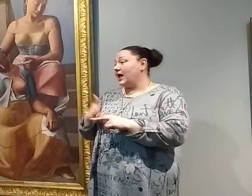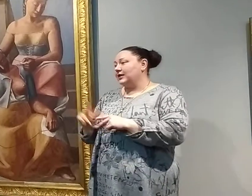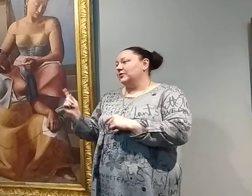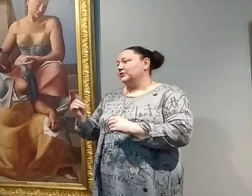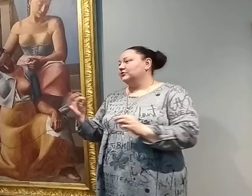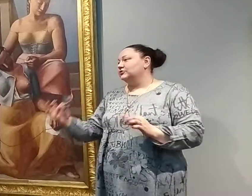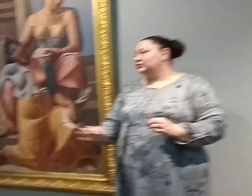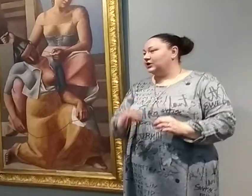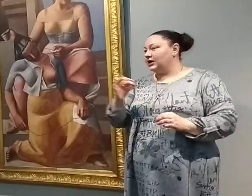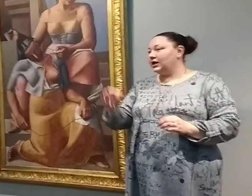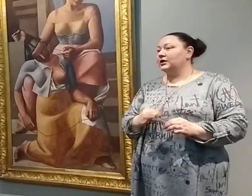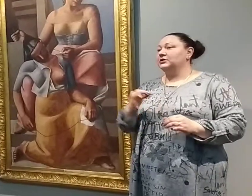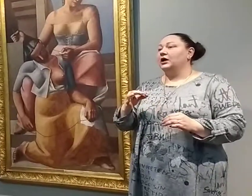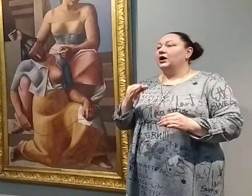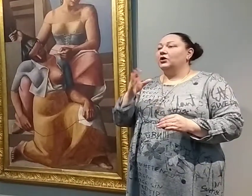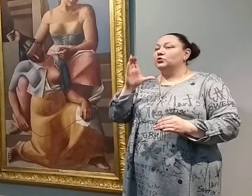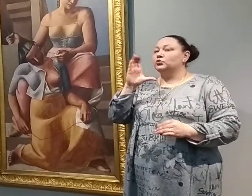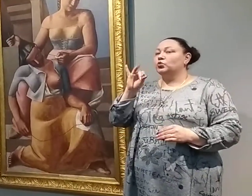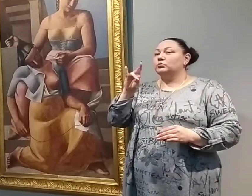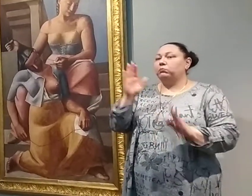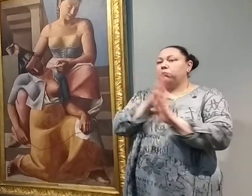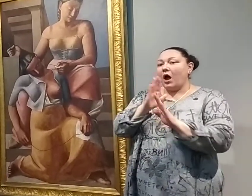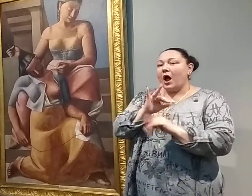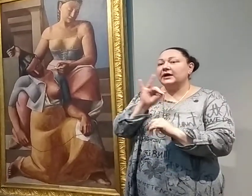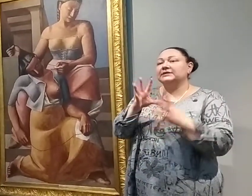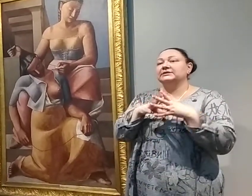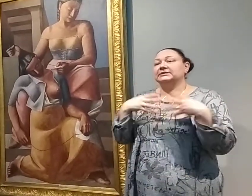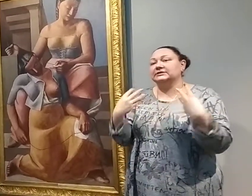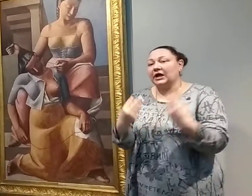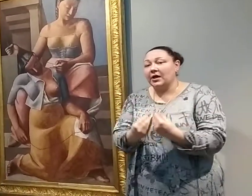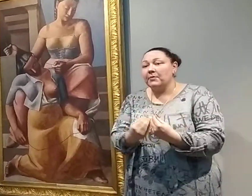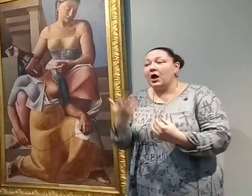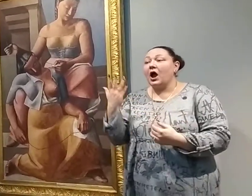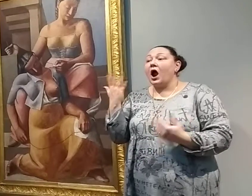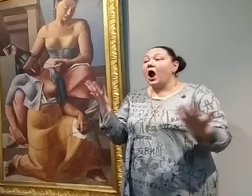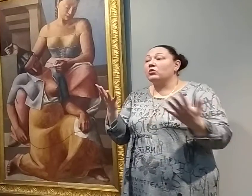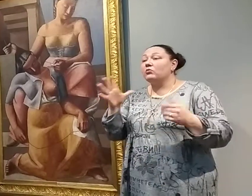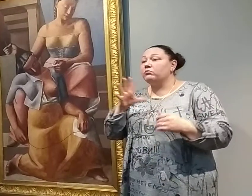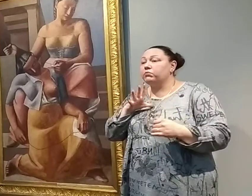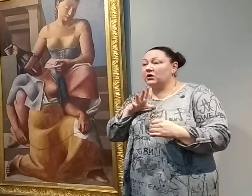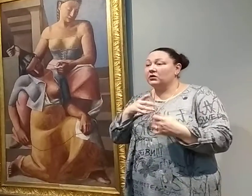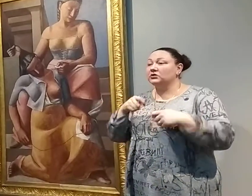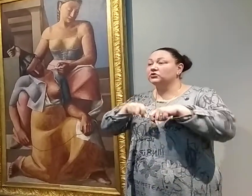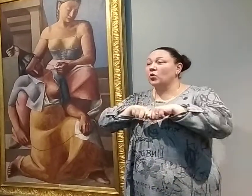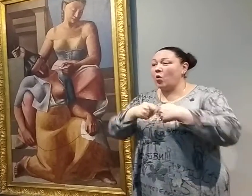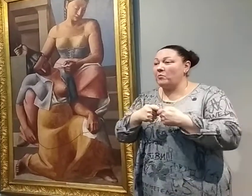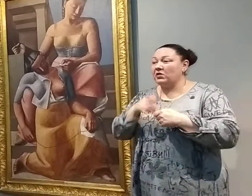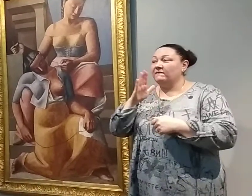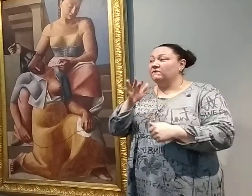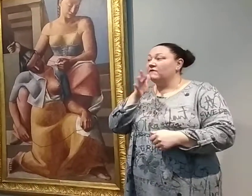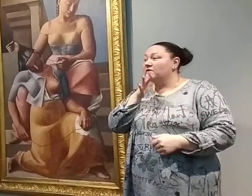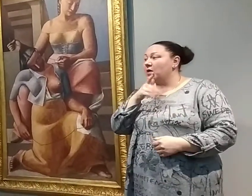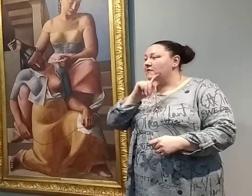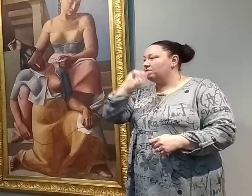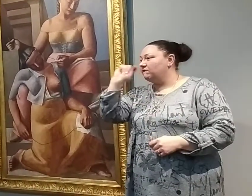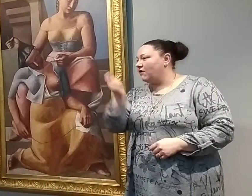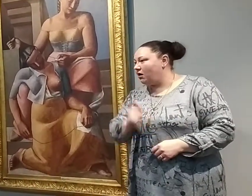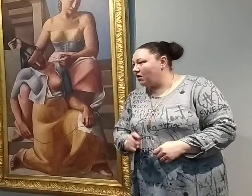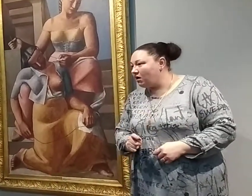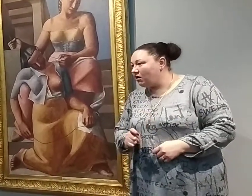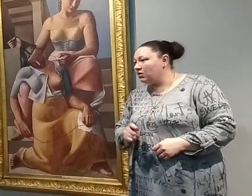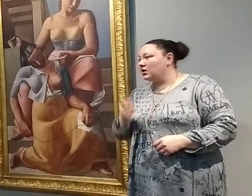сшивают судьбы и семьи, которые были разрушены в военные десятилетия. И эта работа была действительно важна для